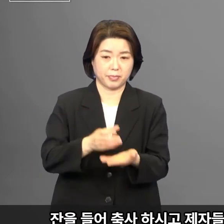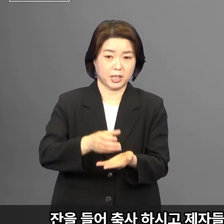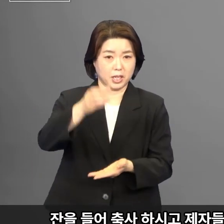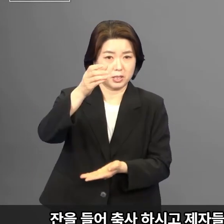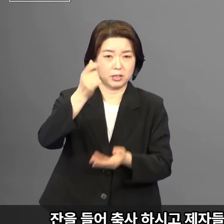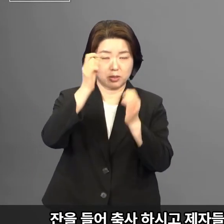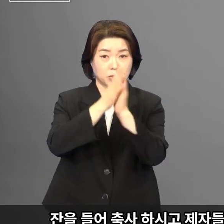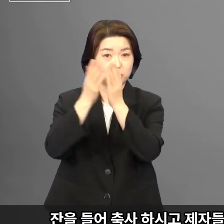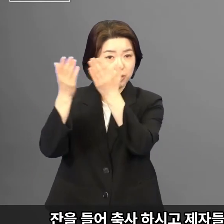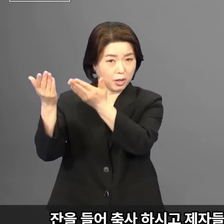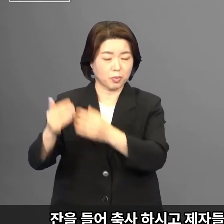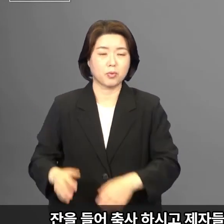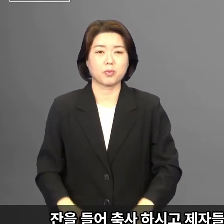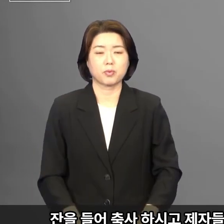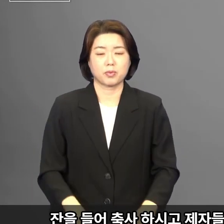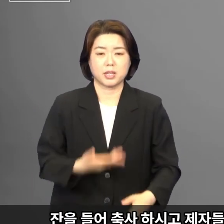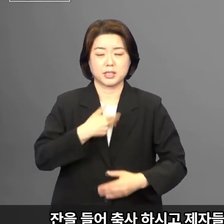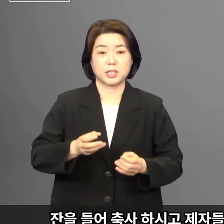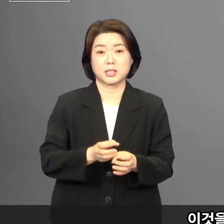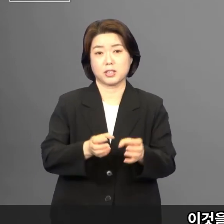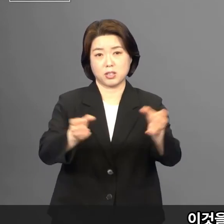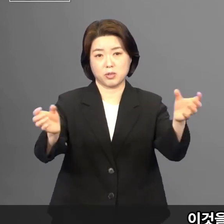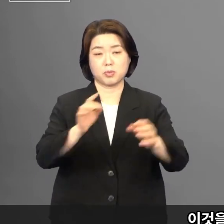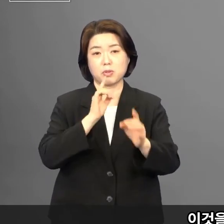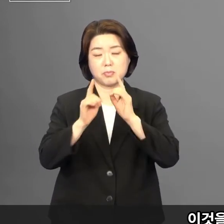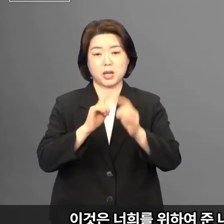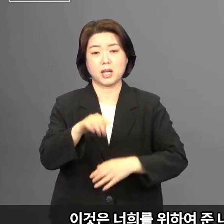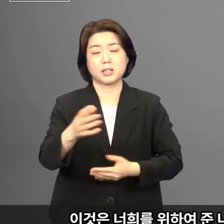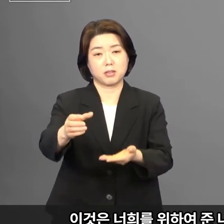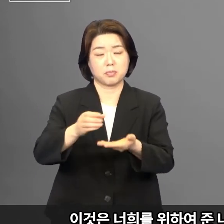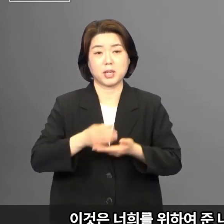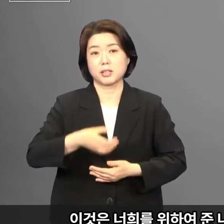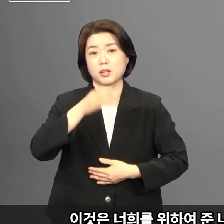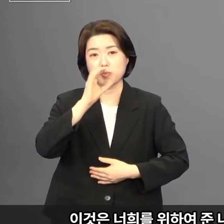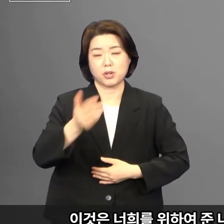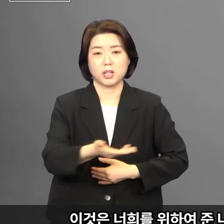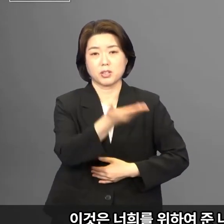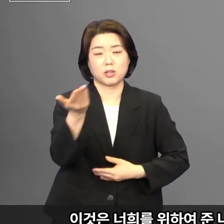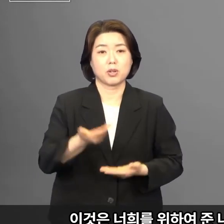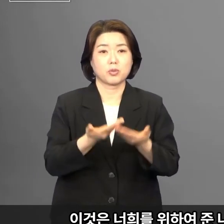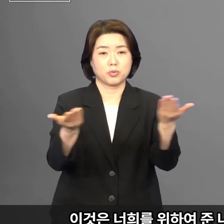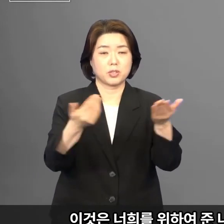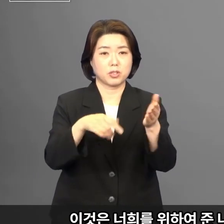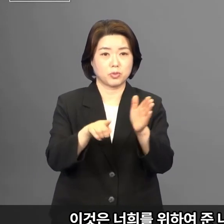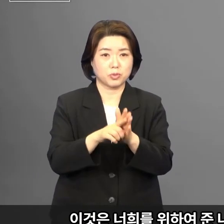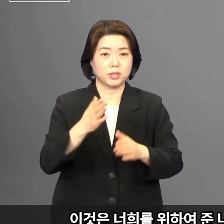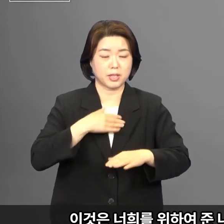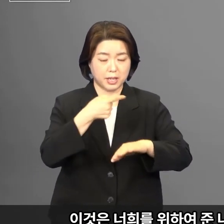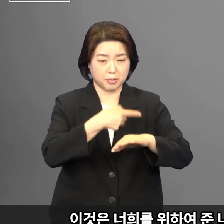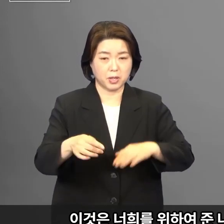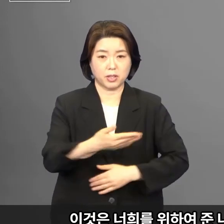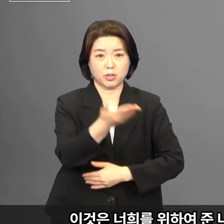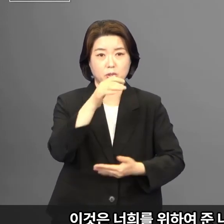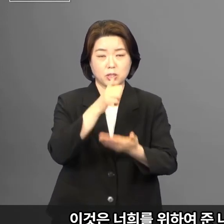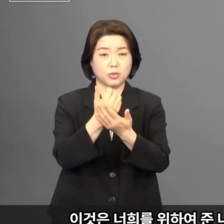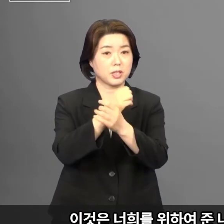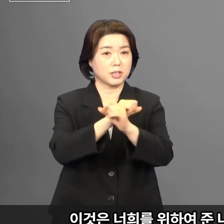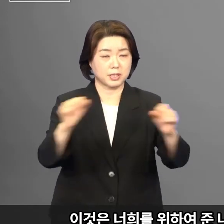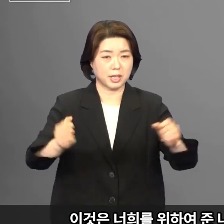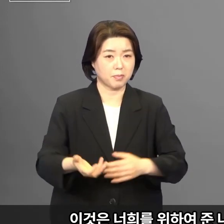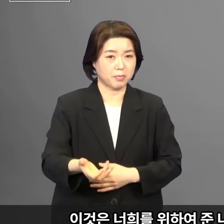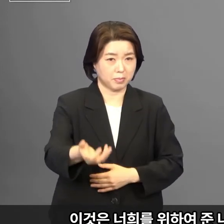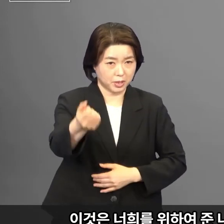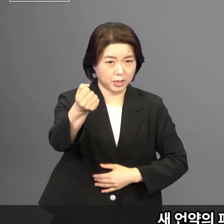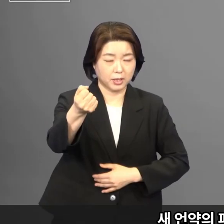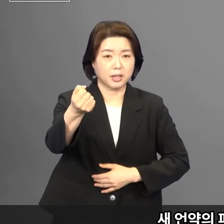축사하시고 제자들에게 나눠주시면서 말씀하셨습니다. 이것을 받아 먹어라. 이것은 너희를 위하여 준 나의 피, 너의 죄 사함을 얻게